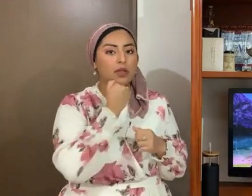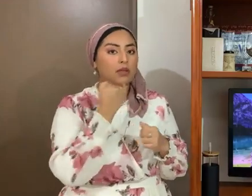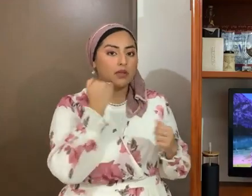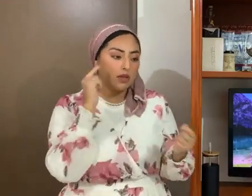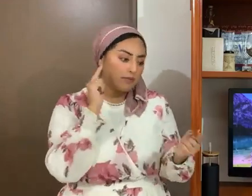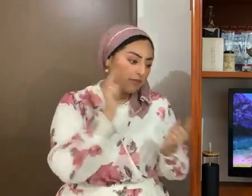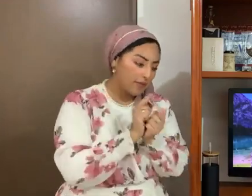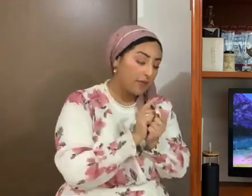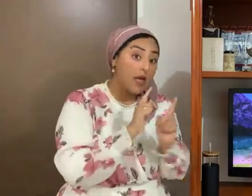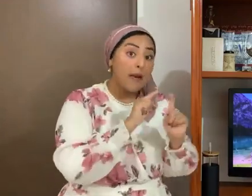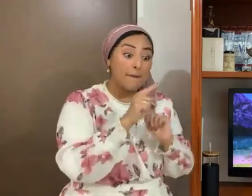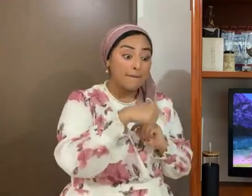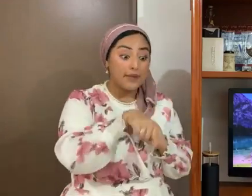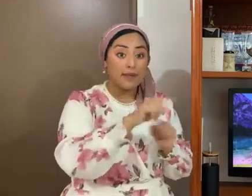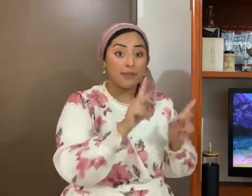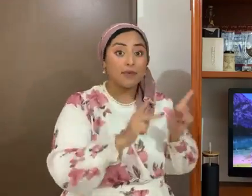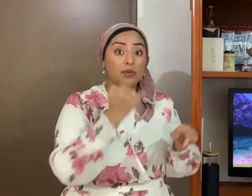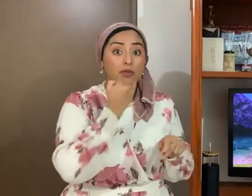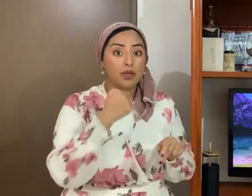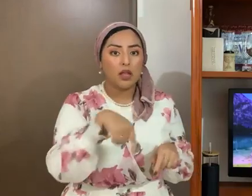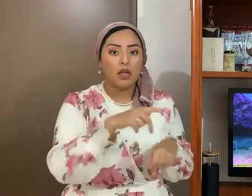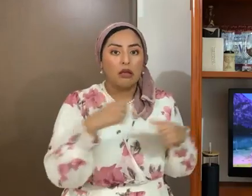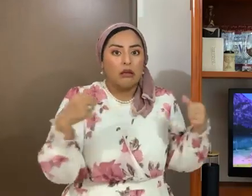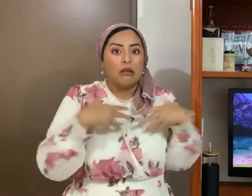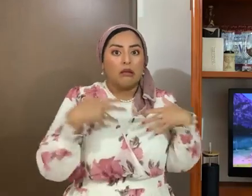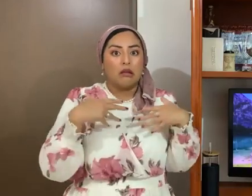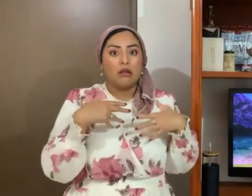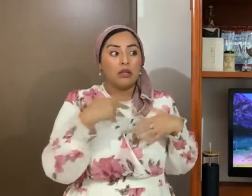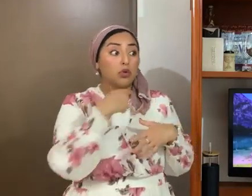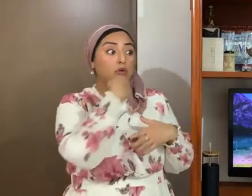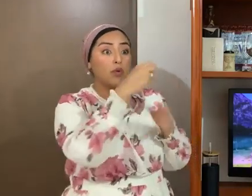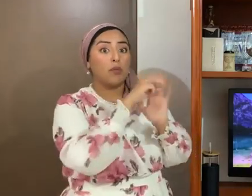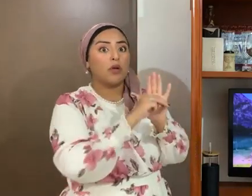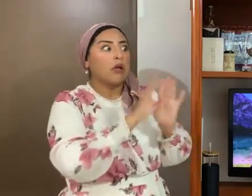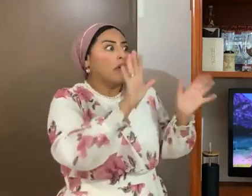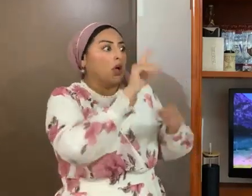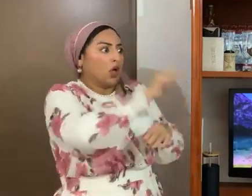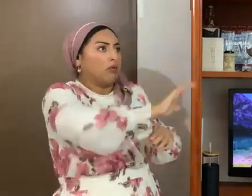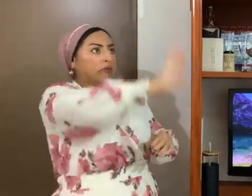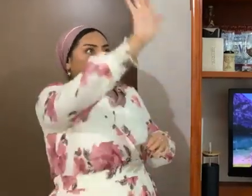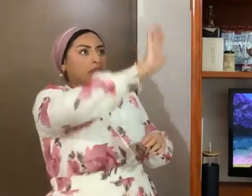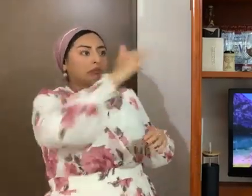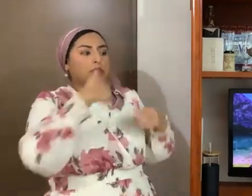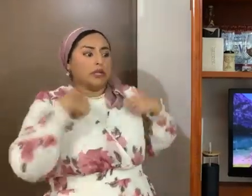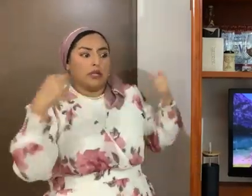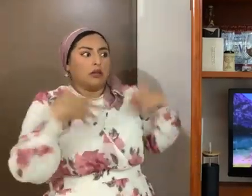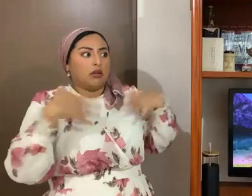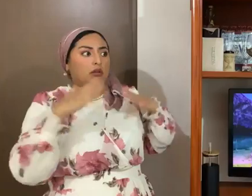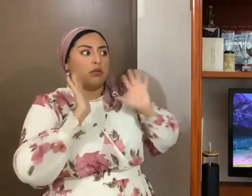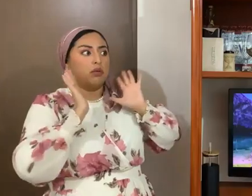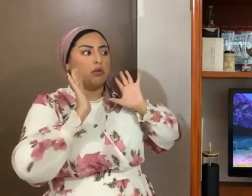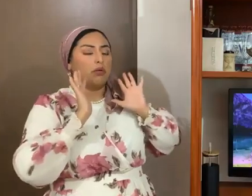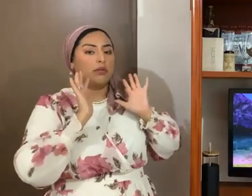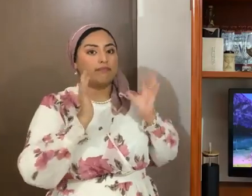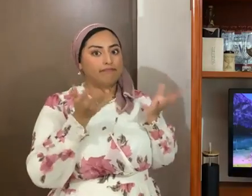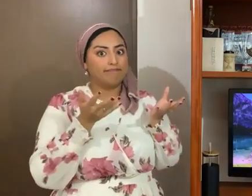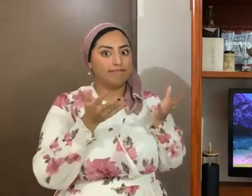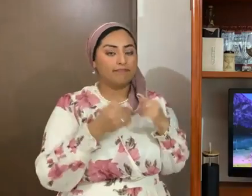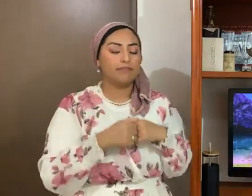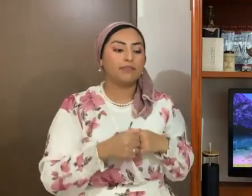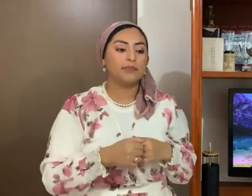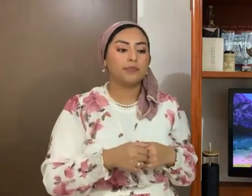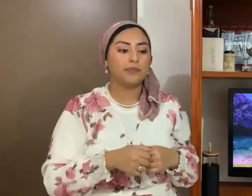a cara. Pero el pueblo rechazó eso y le dijeron a Moisés, habla tú, Moisés, no sea que muramos. Entonces, desde